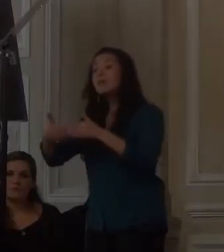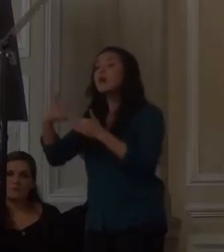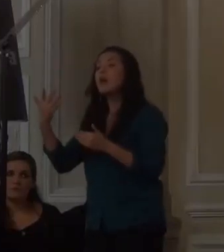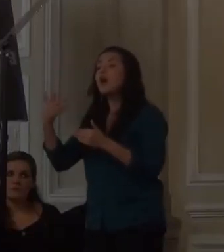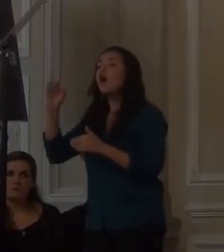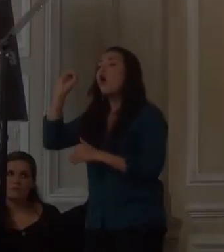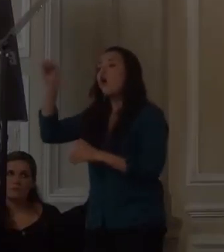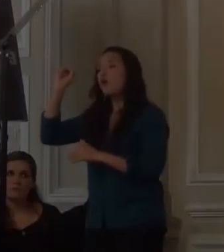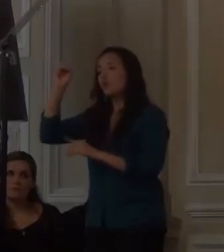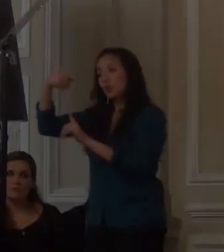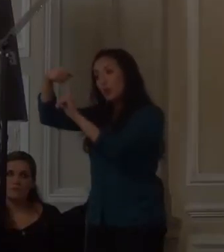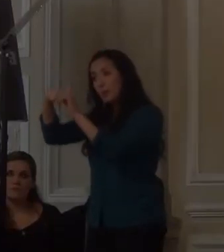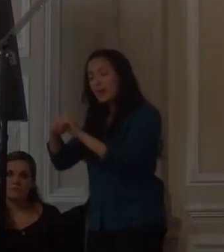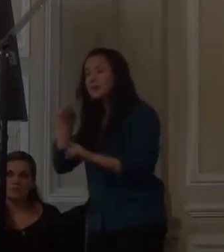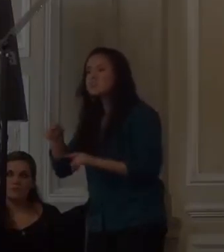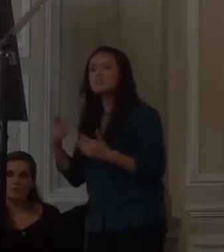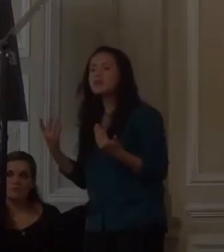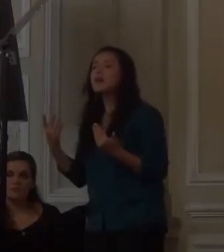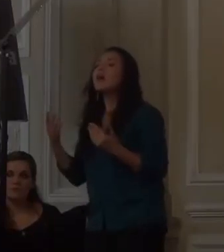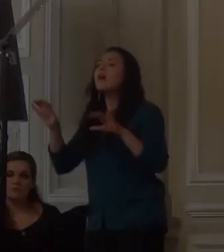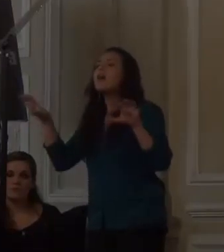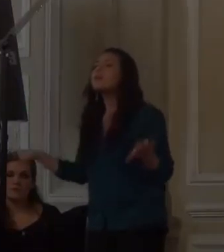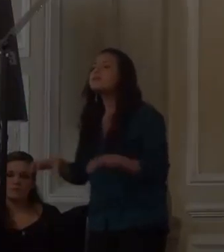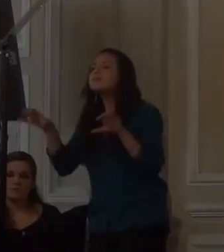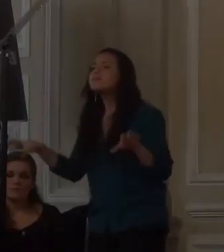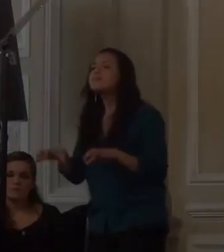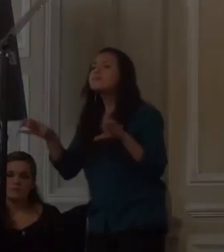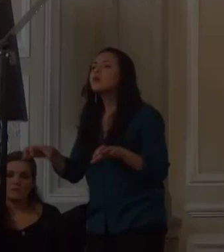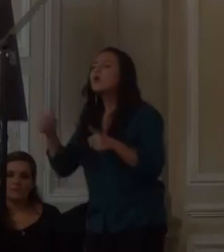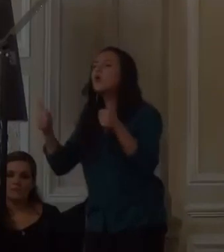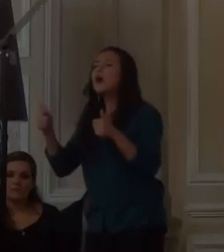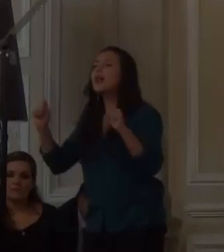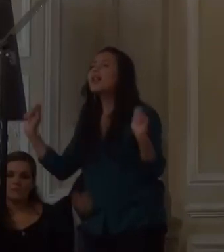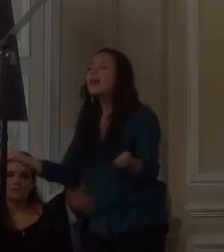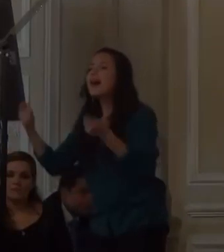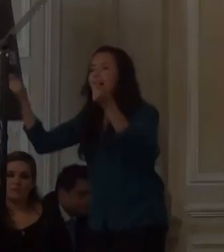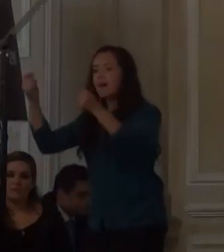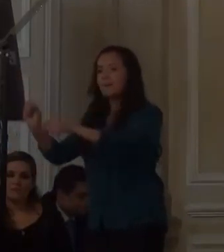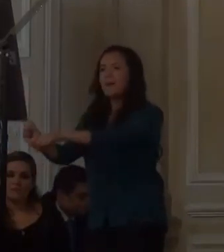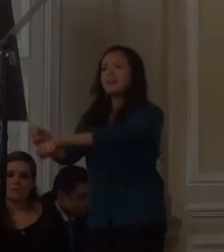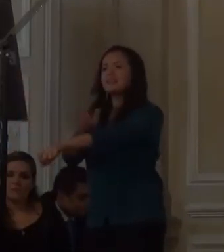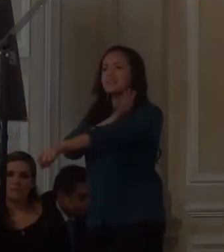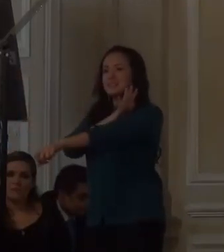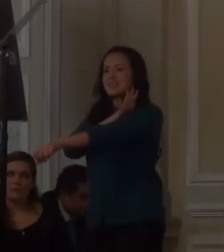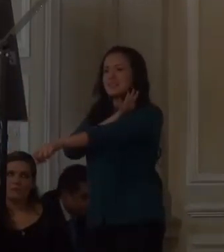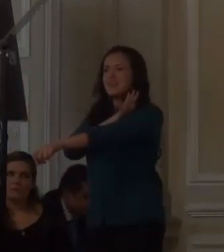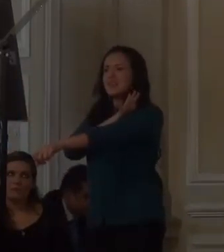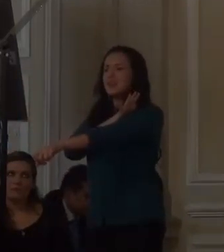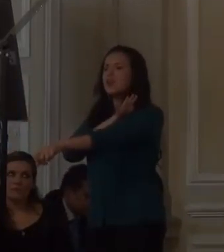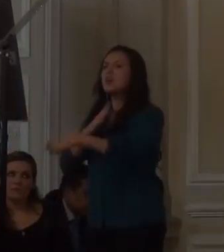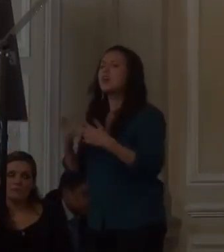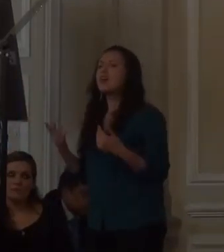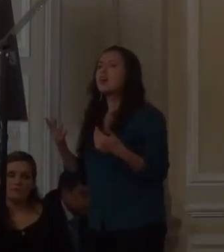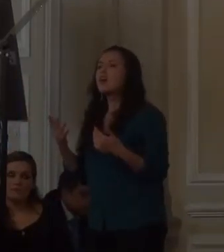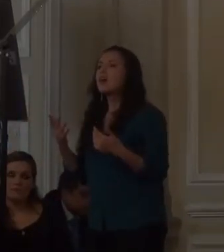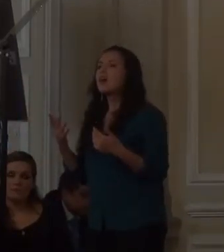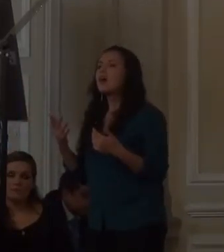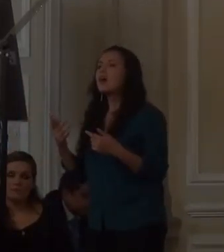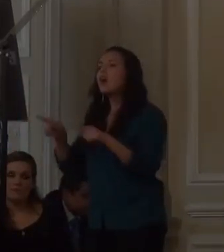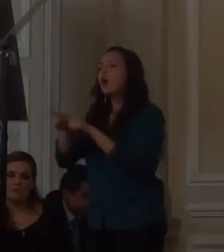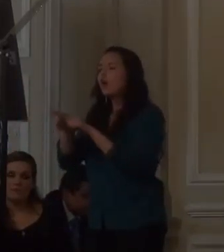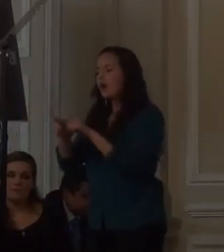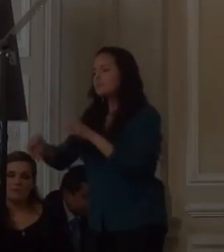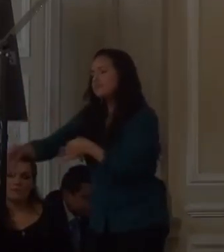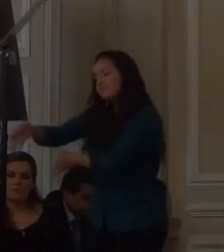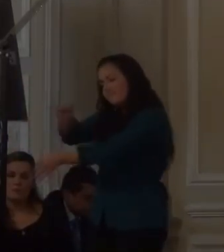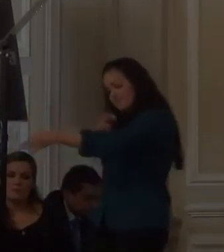realizará en octubre, se llevará a cabo la campaña de sensibilización. Ponte en los zapatos del